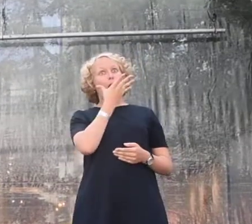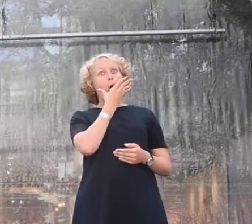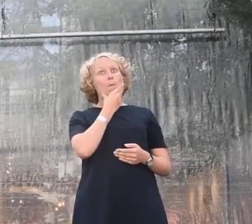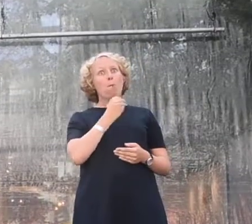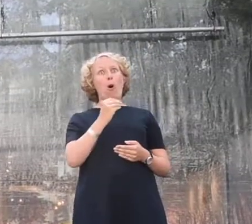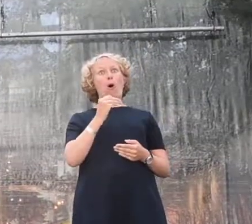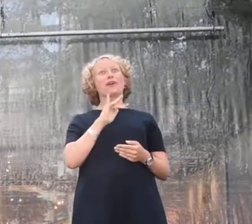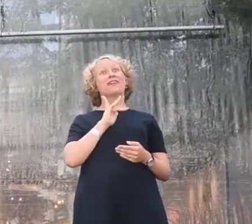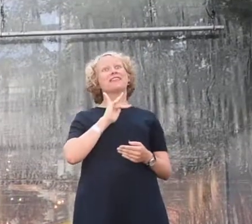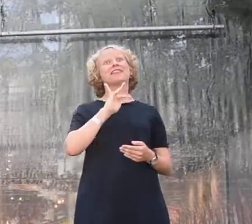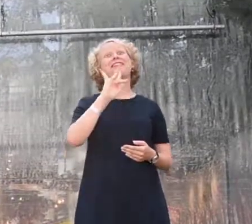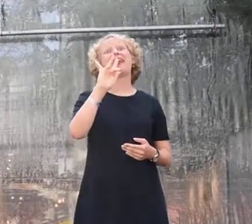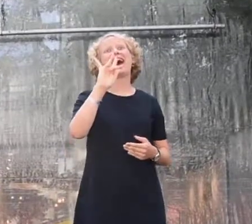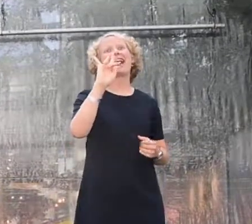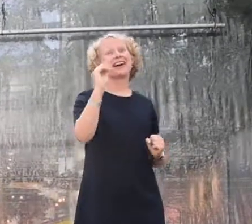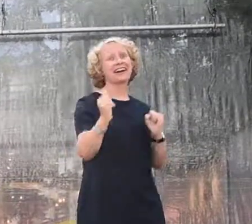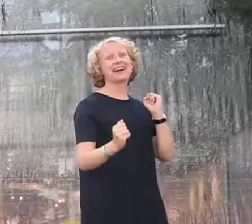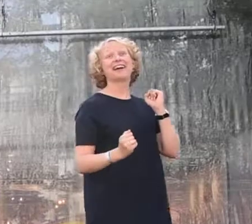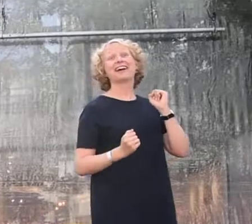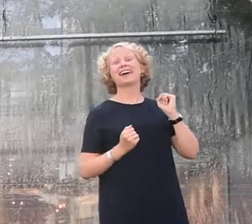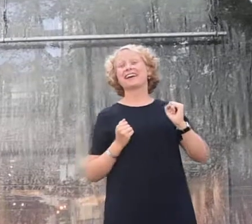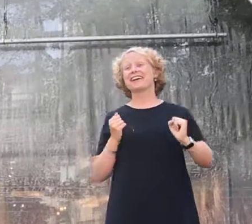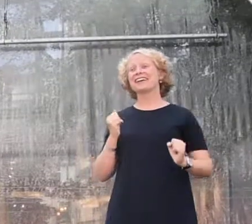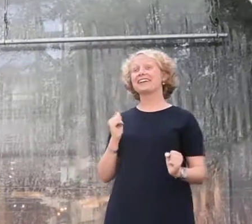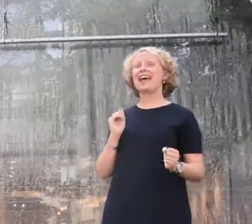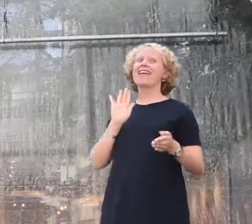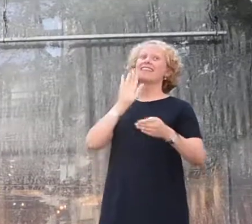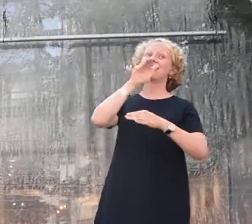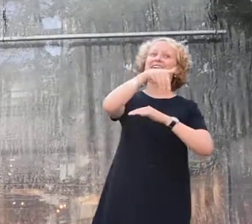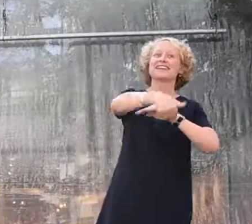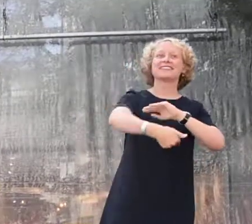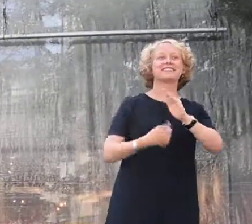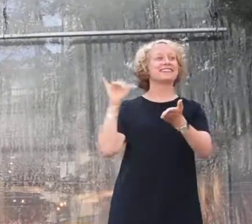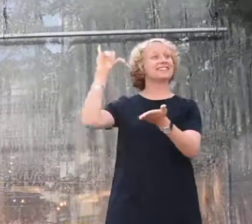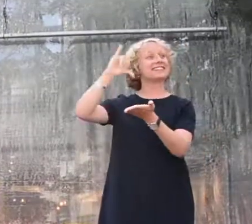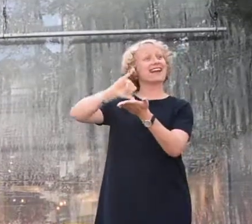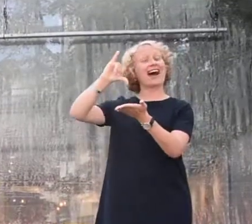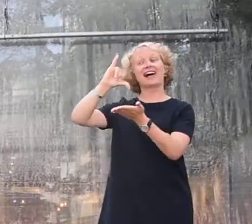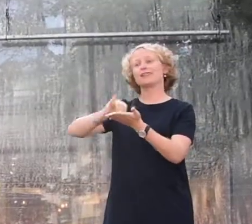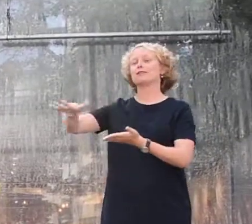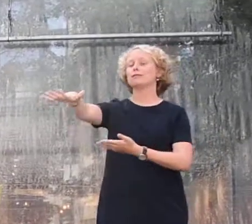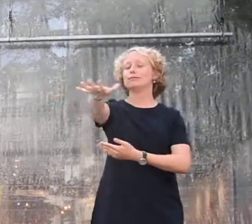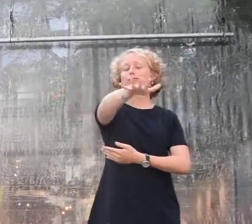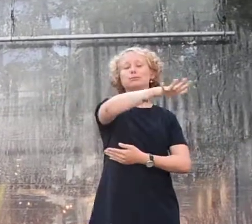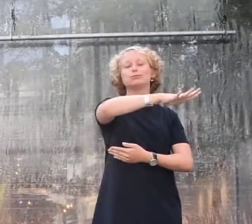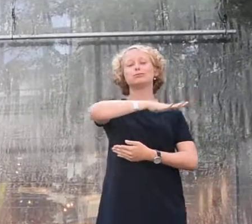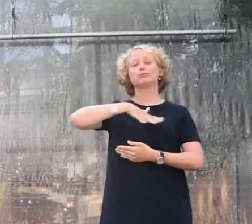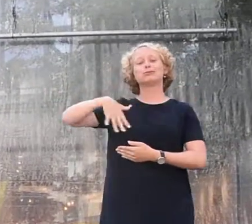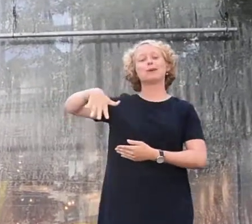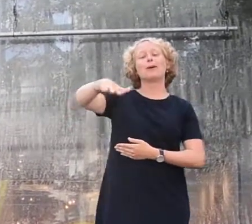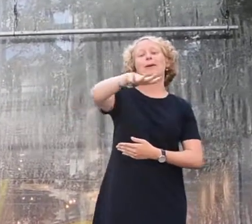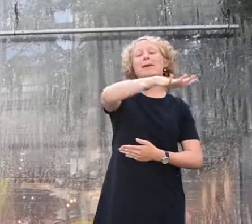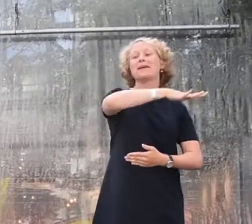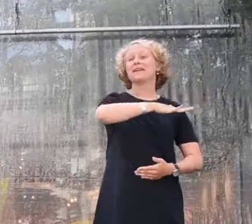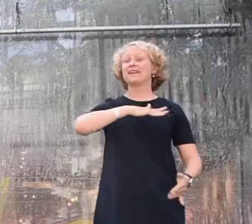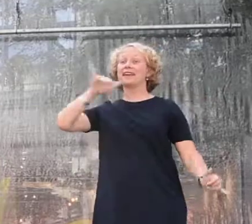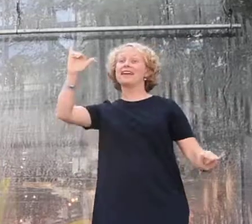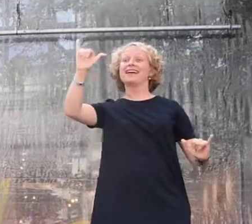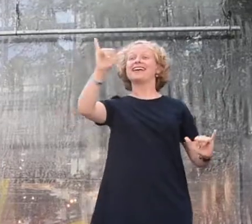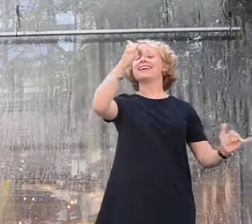hun wanhoop is ongekend. Nachten in Montevideo,